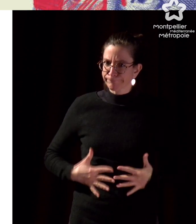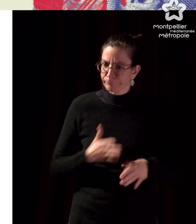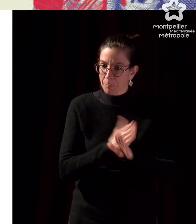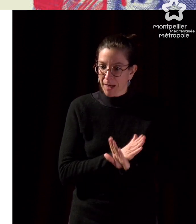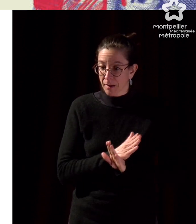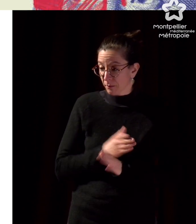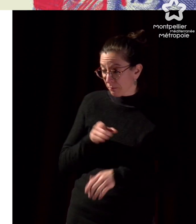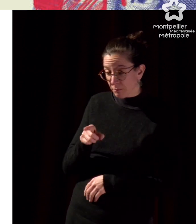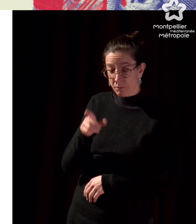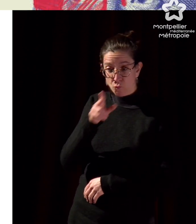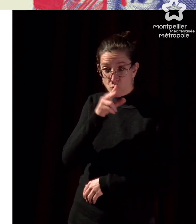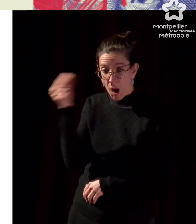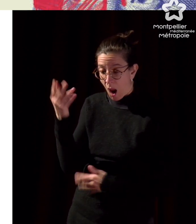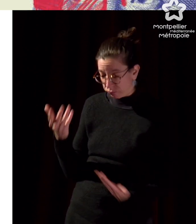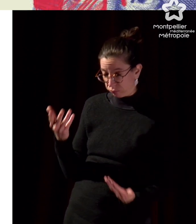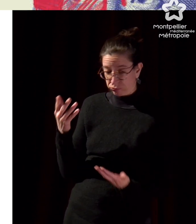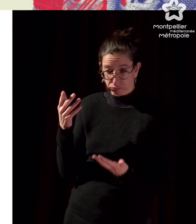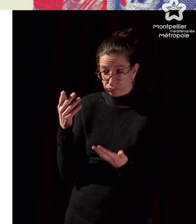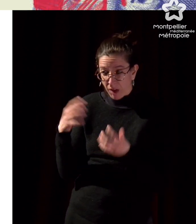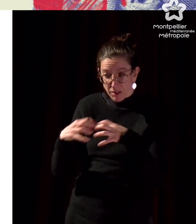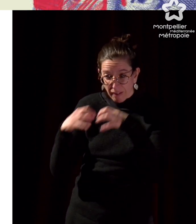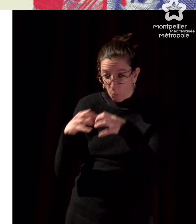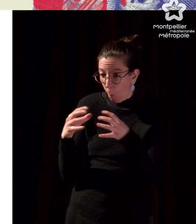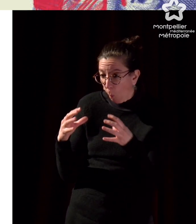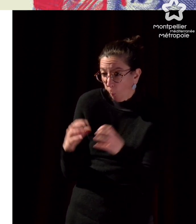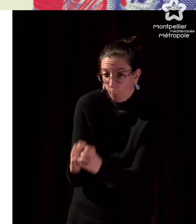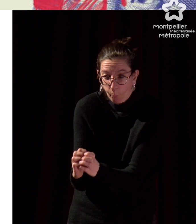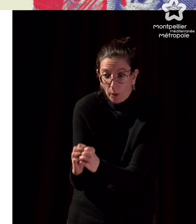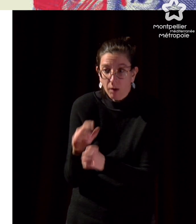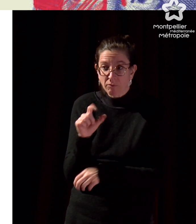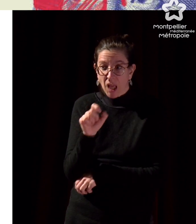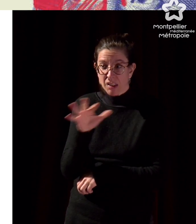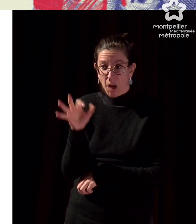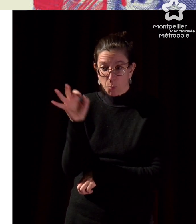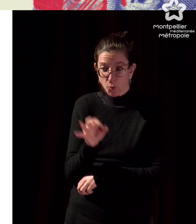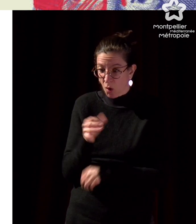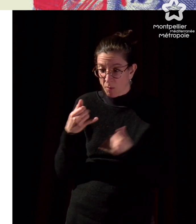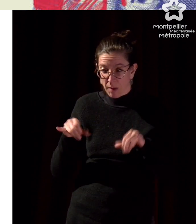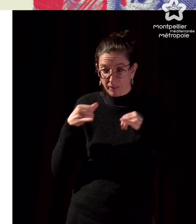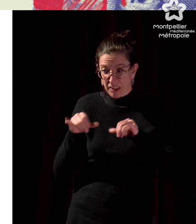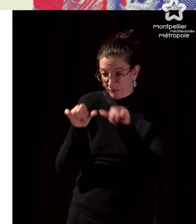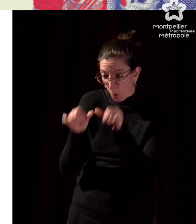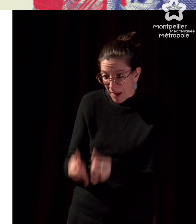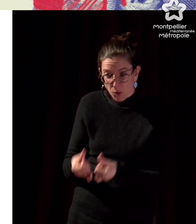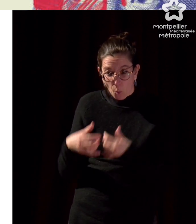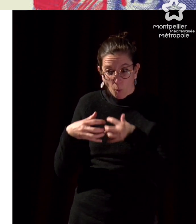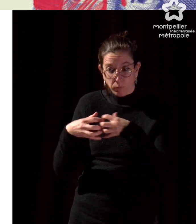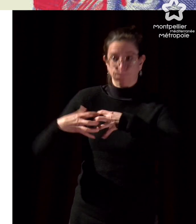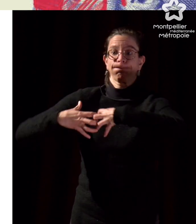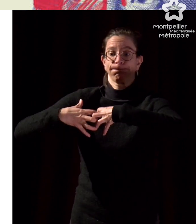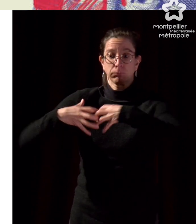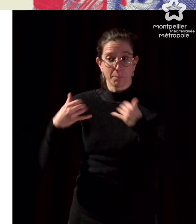cerveau final. Donc on est en quelque sorte, par rapport aux autres mammifères, nous sommes des